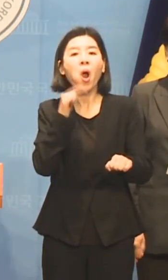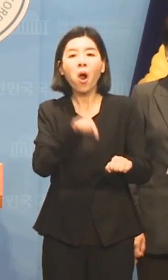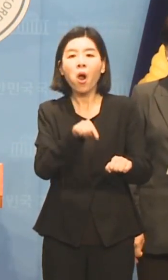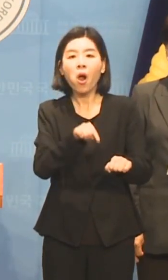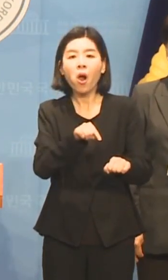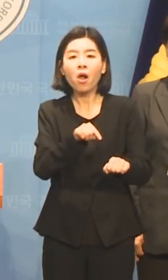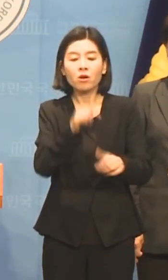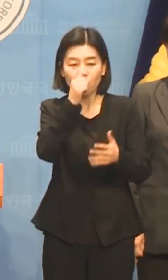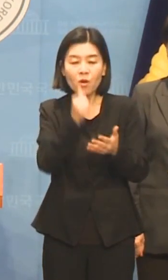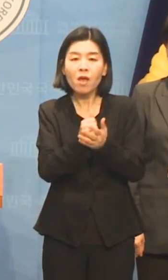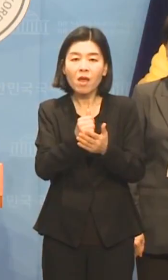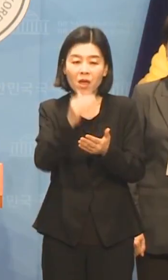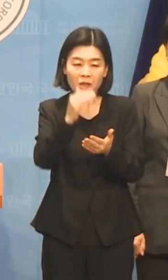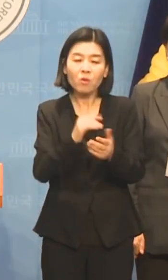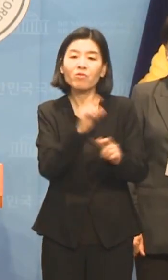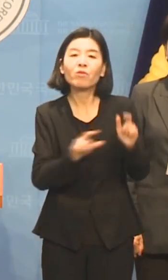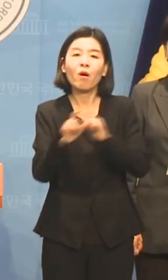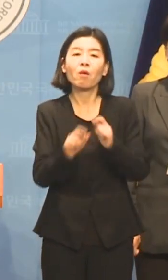범위를 넓혀